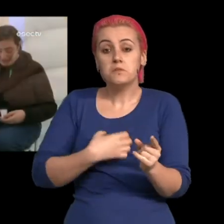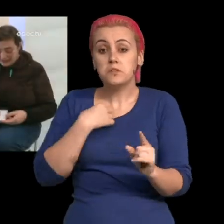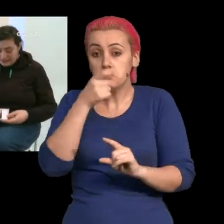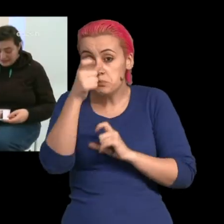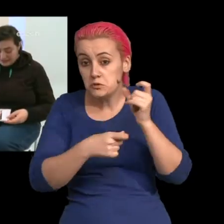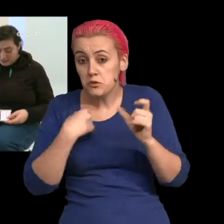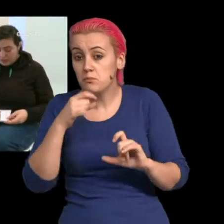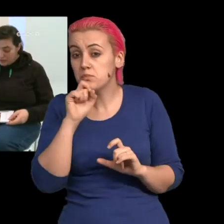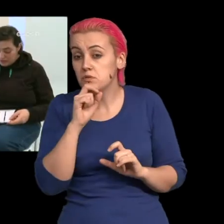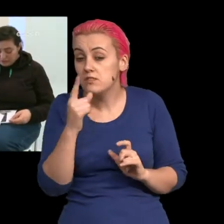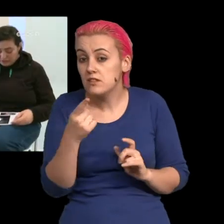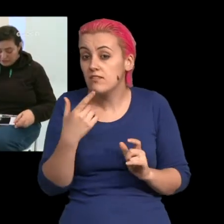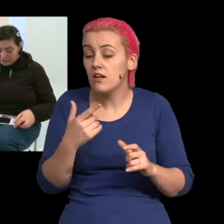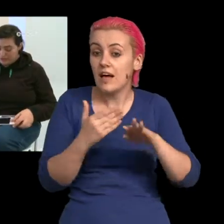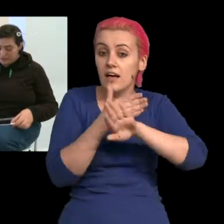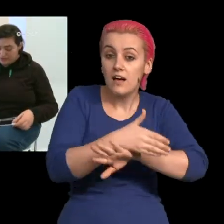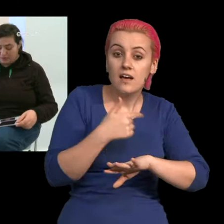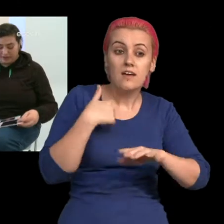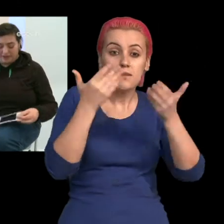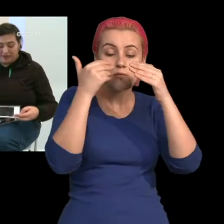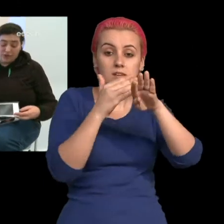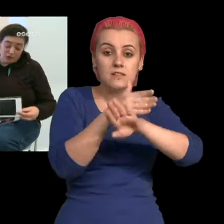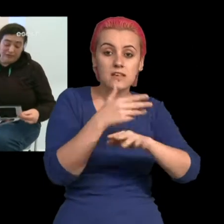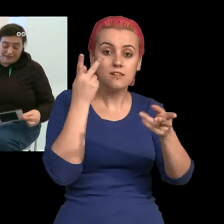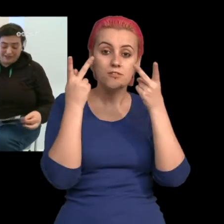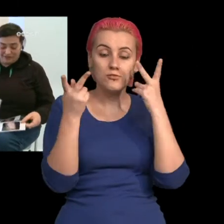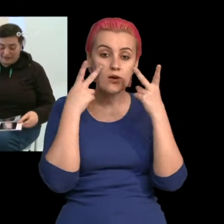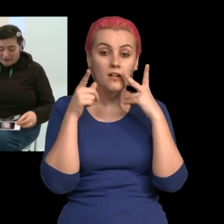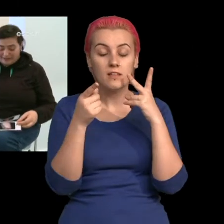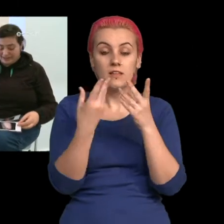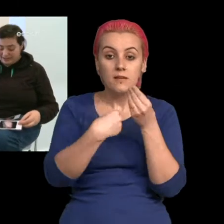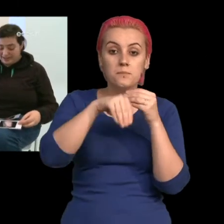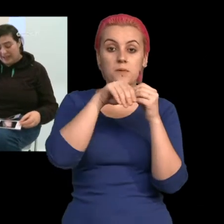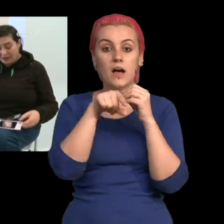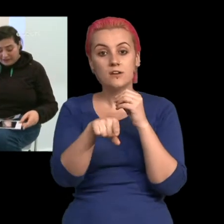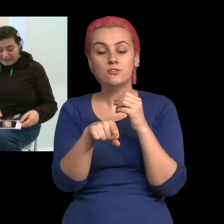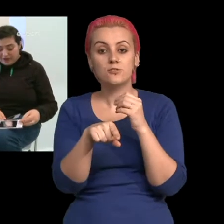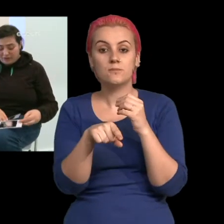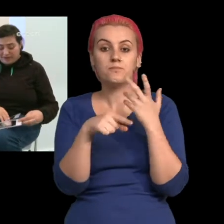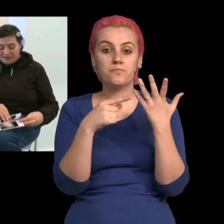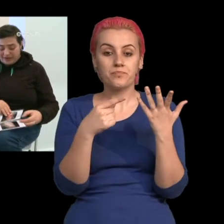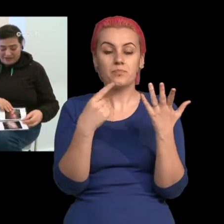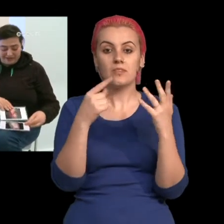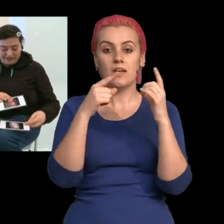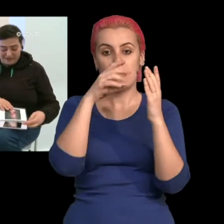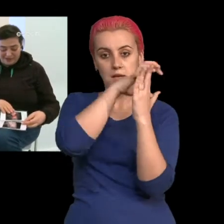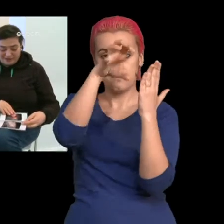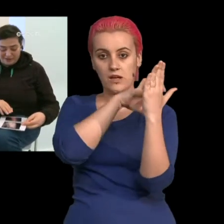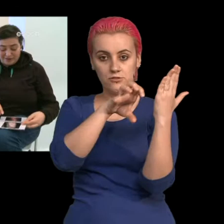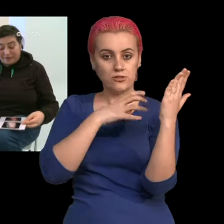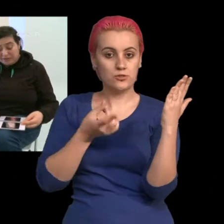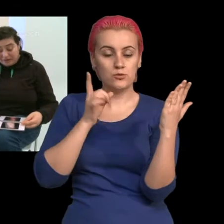querer ter acesso a algum tipo de informação visual. Juntei-lhes, não é, a série, agora não em